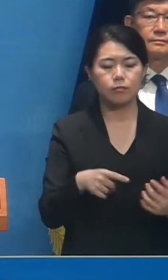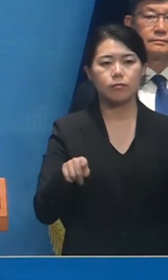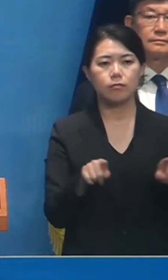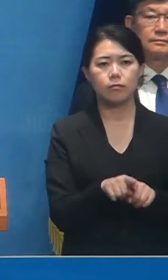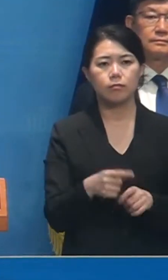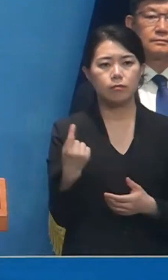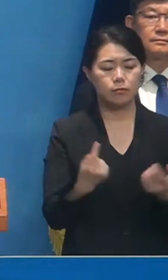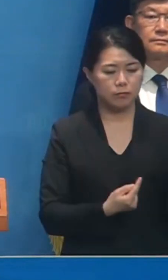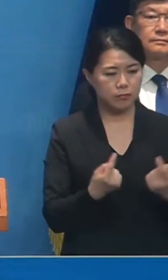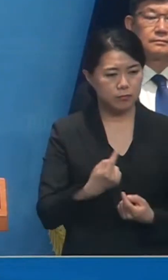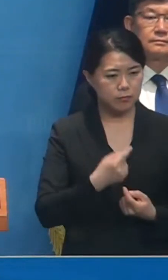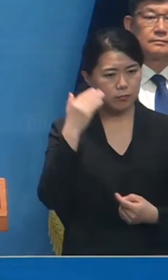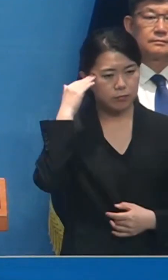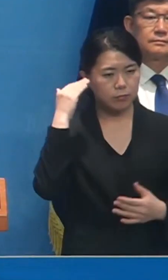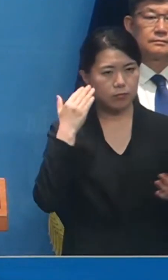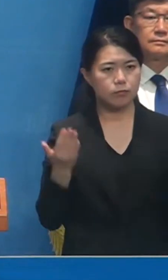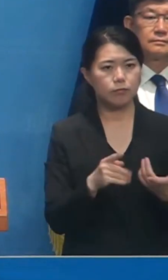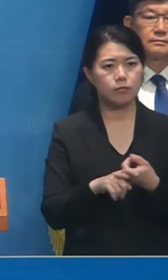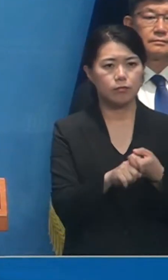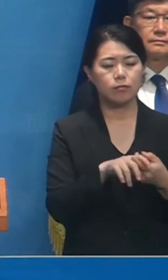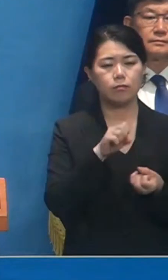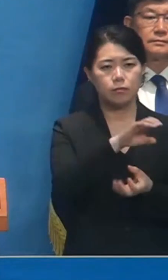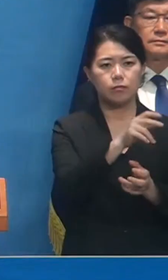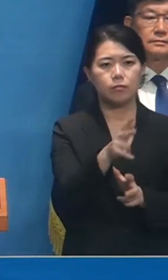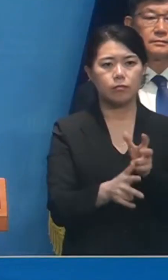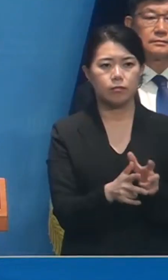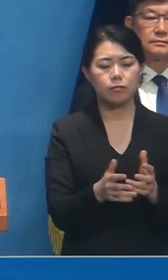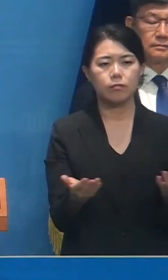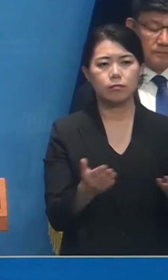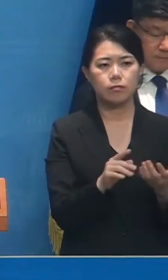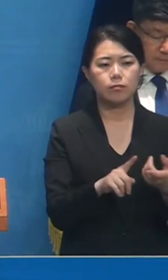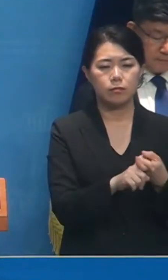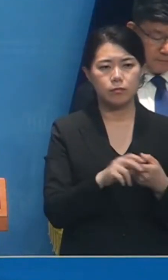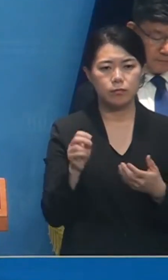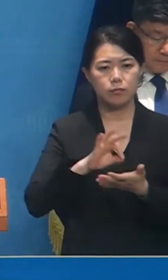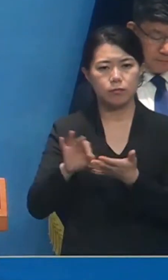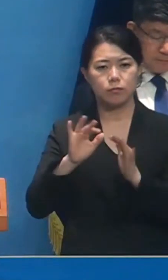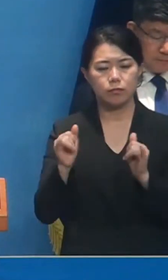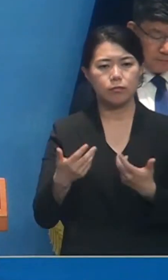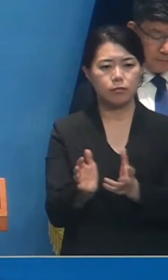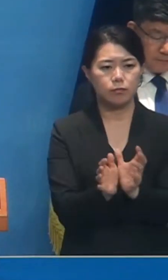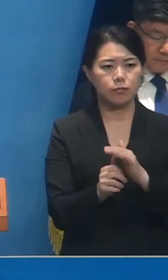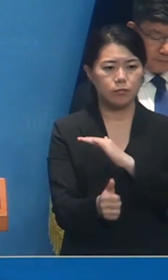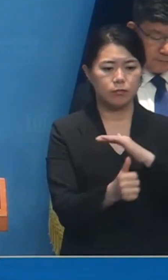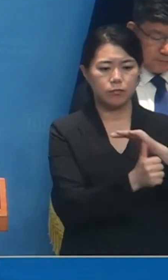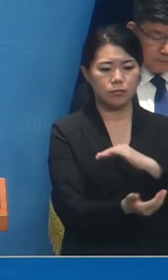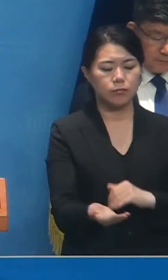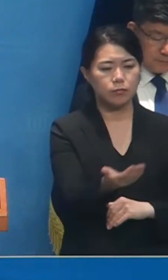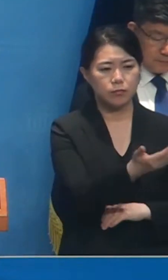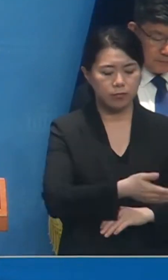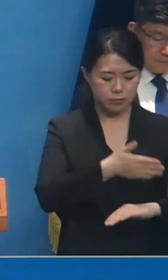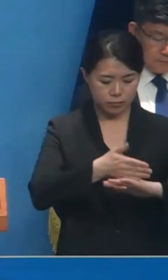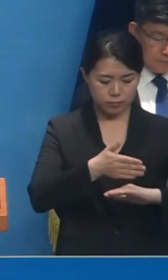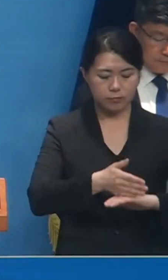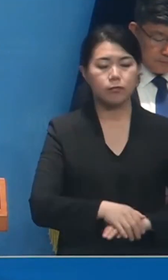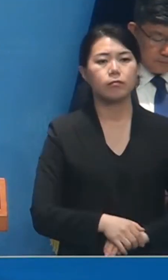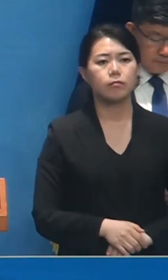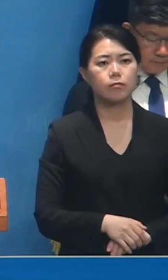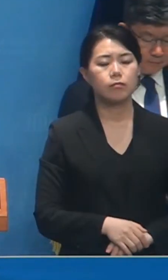주신 한국노총 택배산업본부 동지들과 사용자단체 대표님들께 진심으로 인사드립니다.